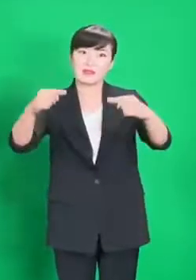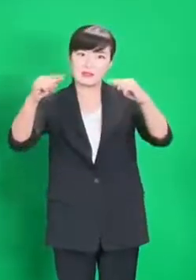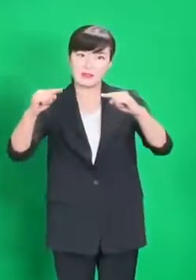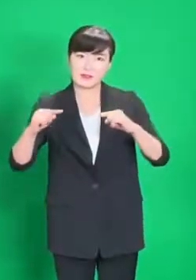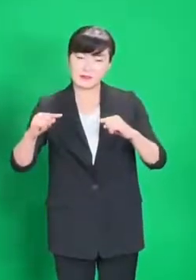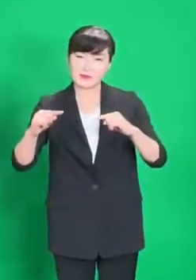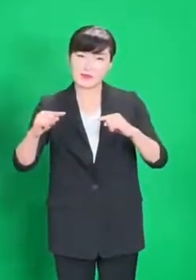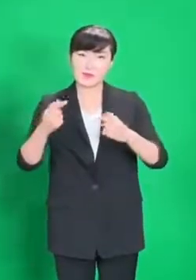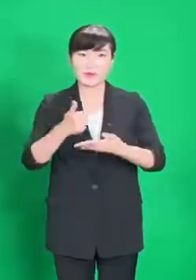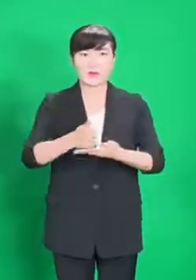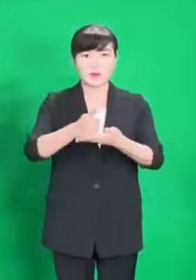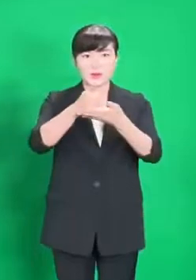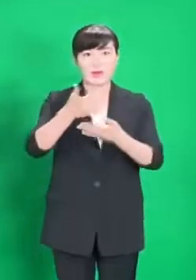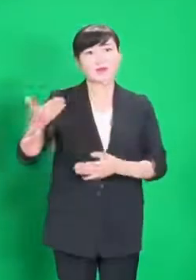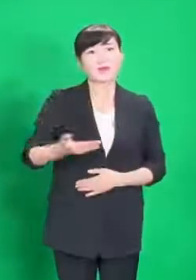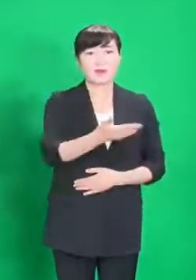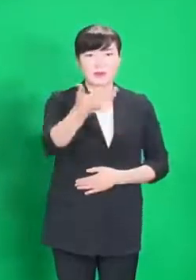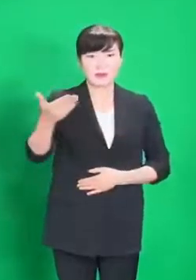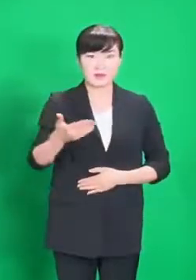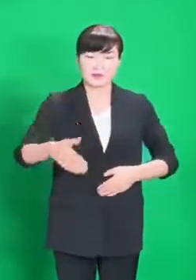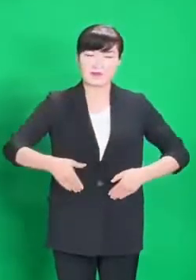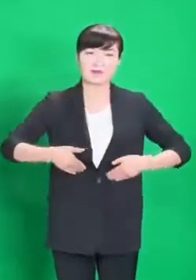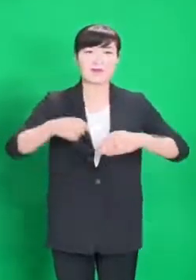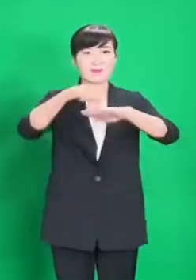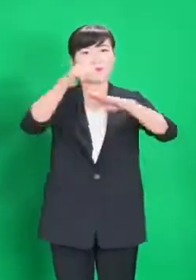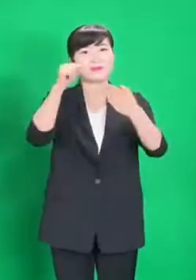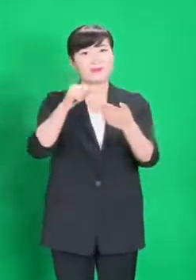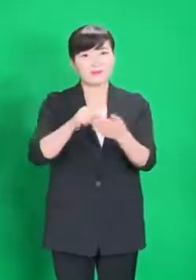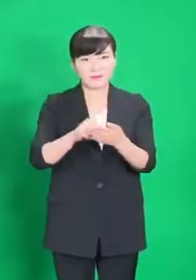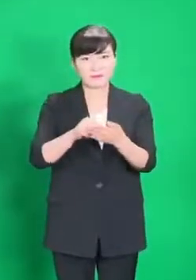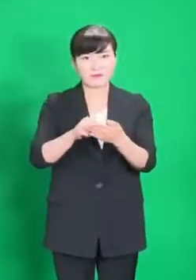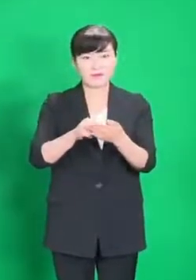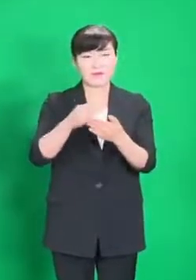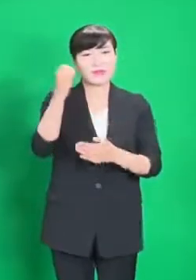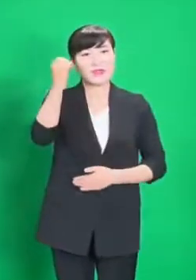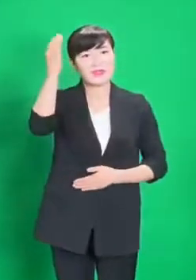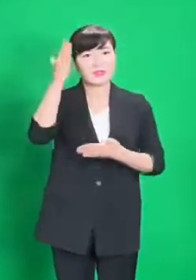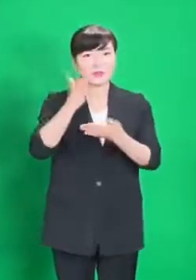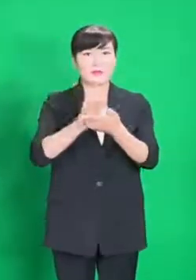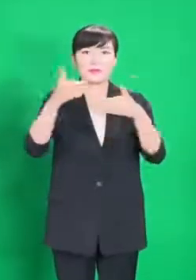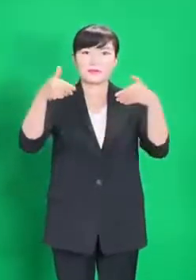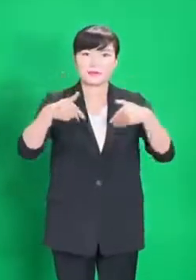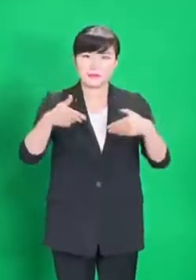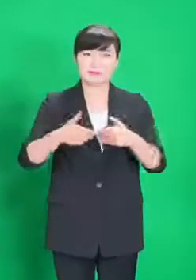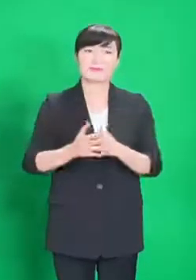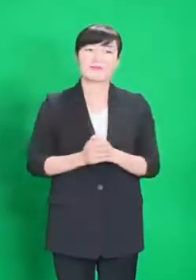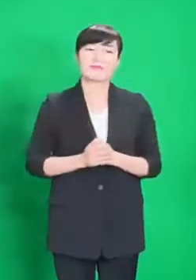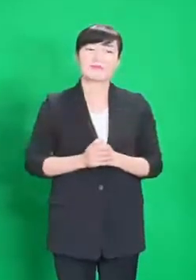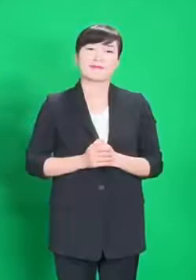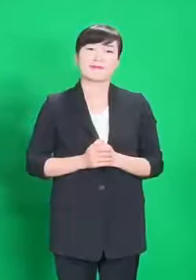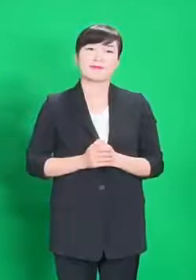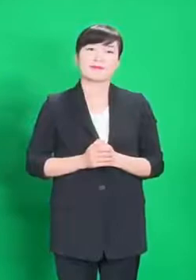존경하는 국민 여러분의 따뜻한 마음과 열망을 잊지 말아야 하겠습니다.